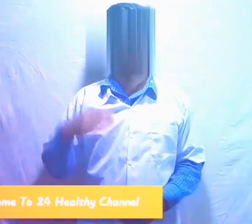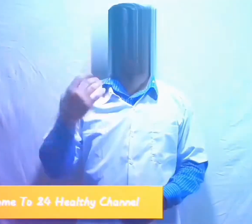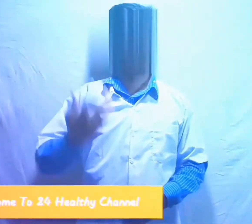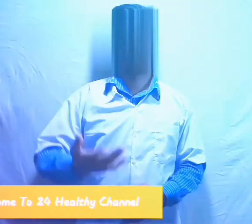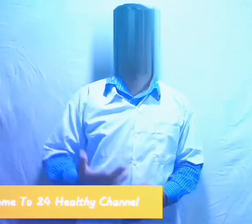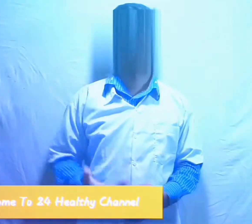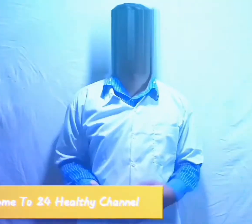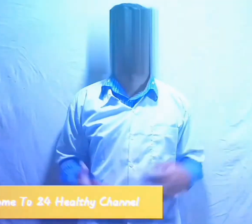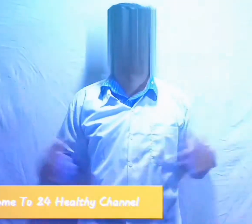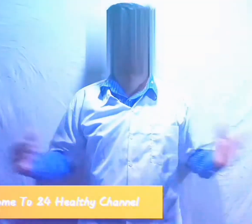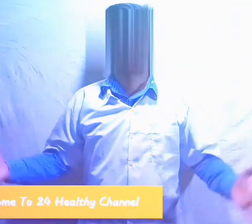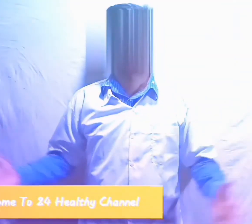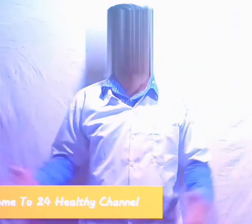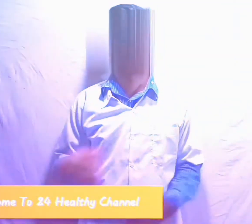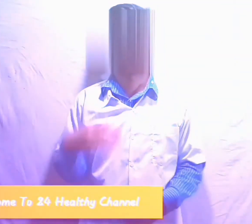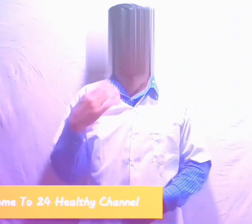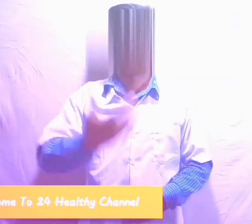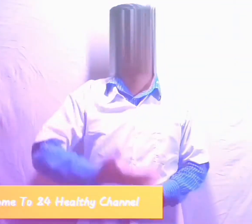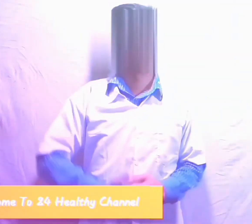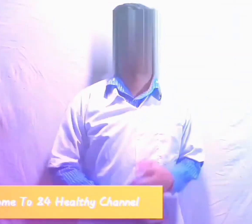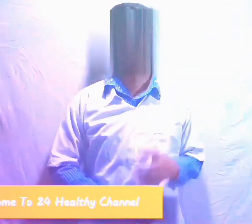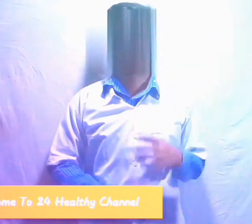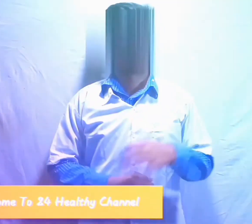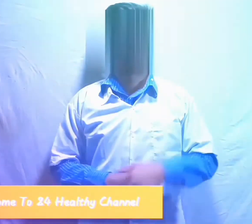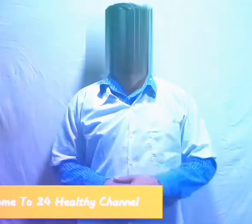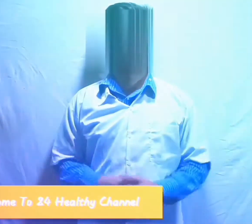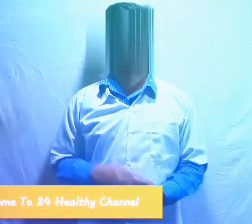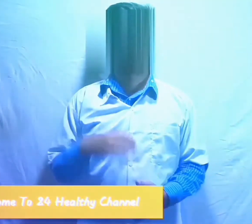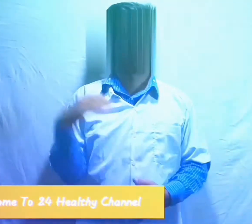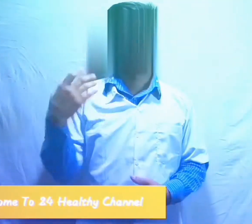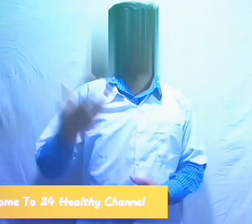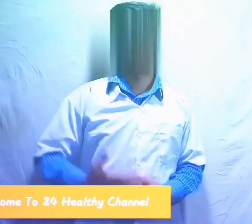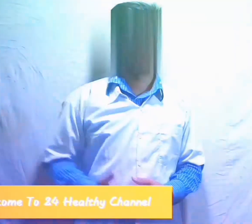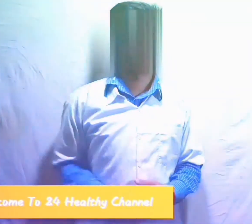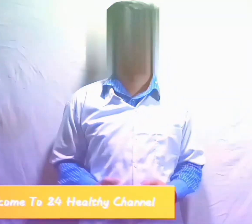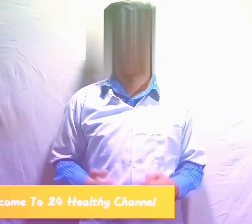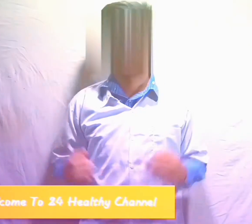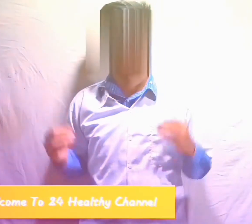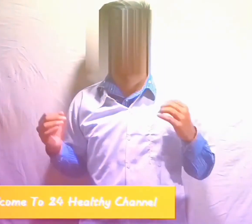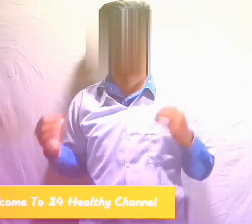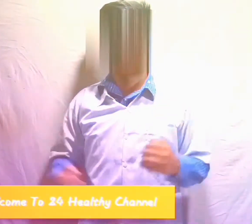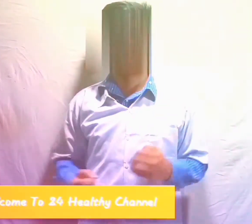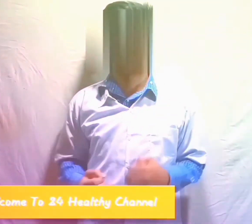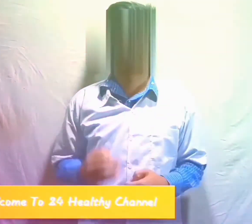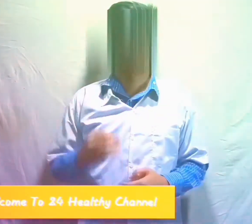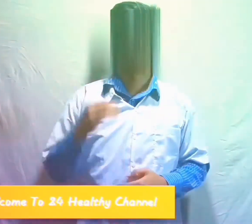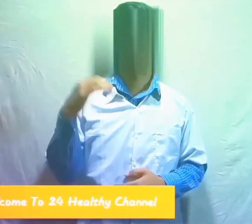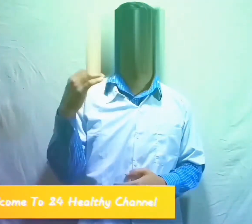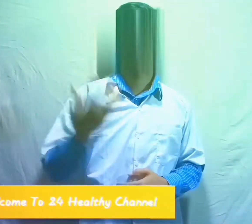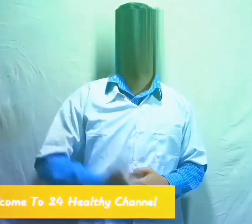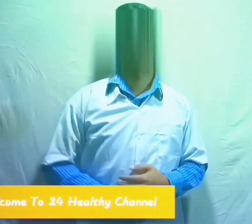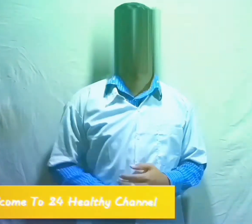ওয়েল, আজকের যে টিপসটি আমি দেব লম্বা হওয়ার জন্য, এটা কোনো এক্সারসাইজ নয়, এটি একটি